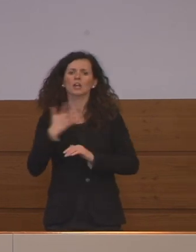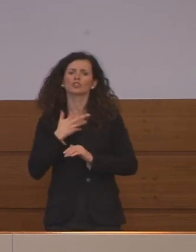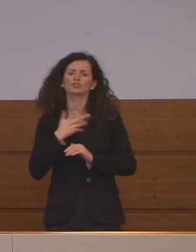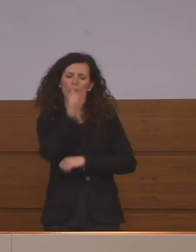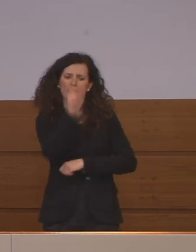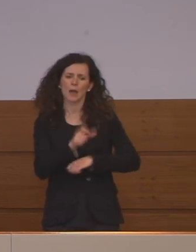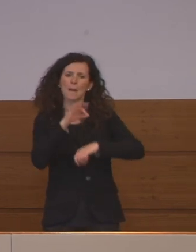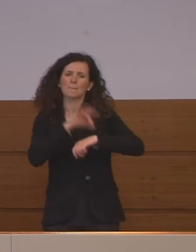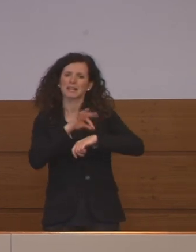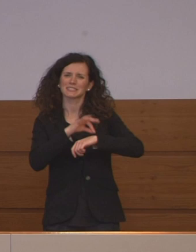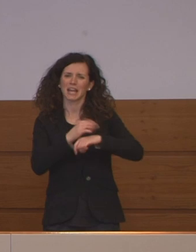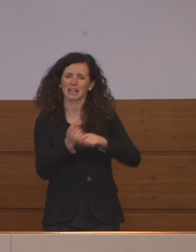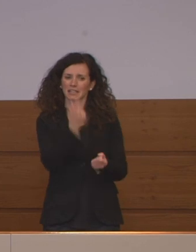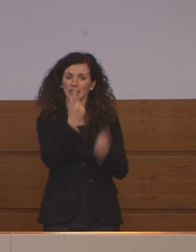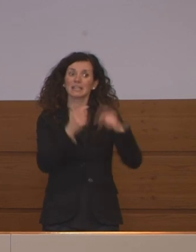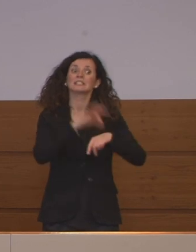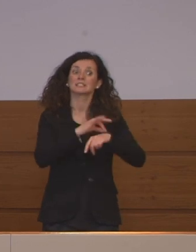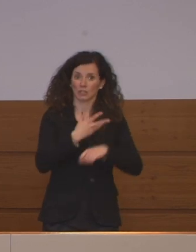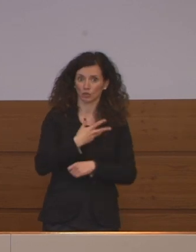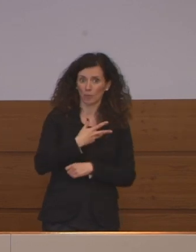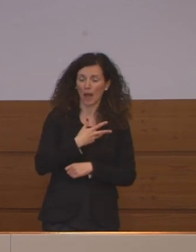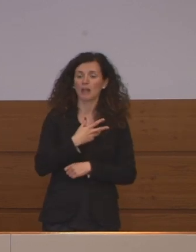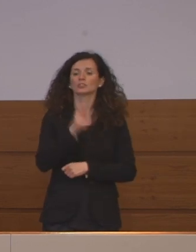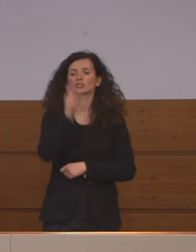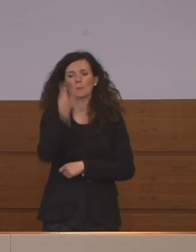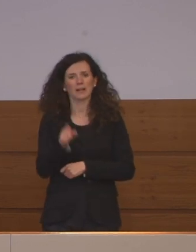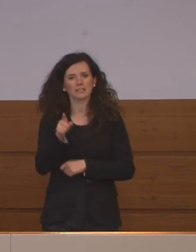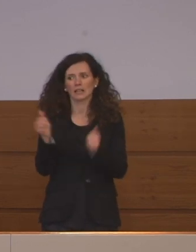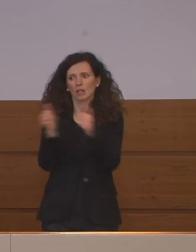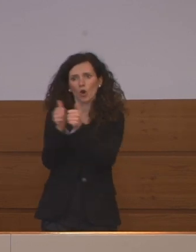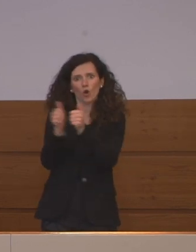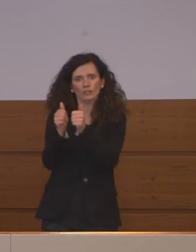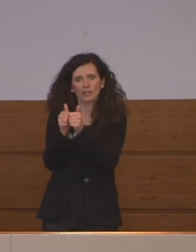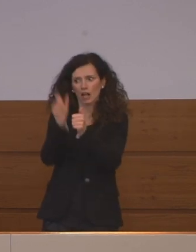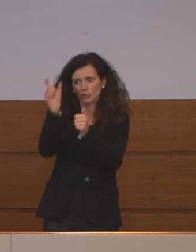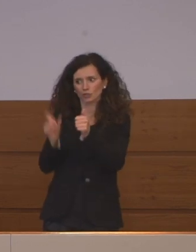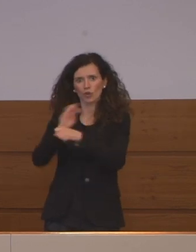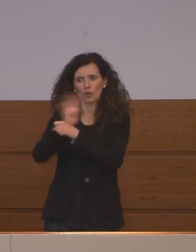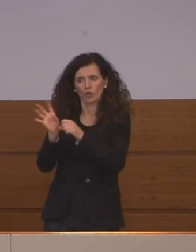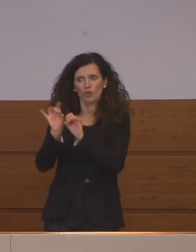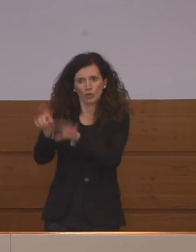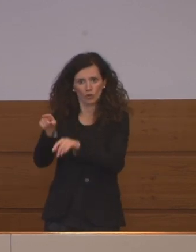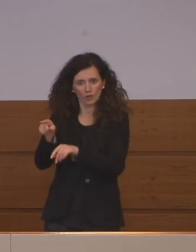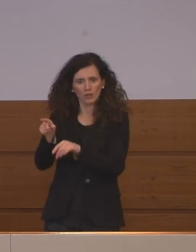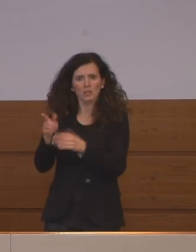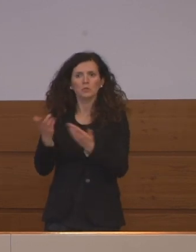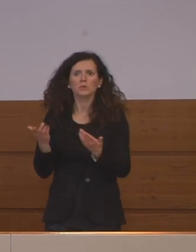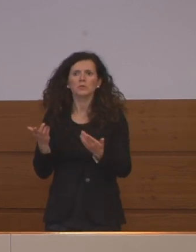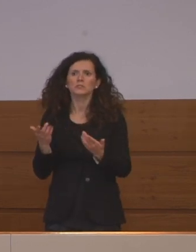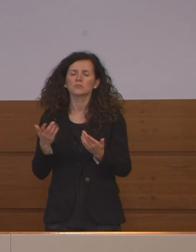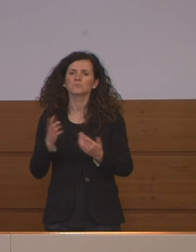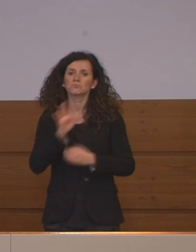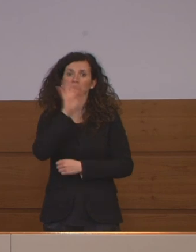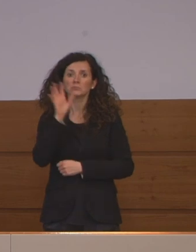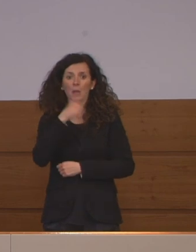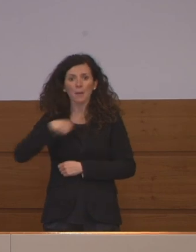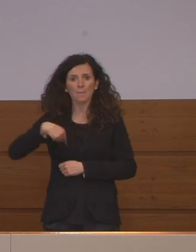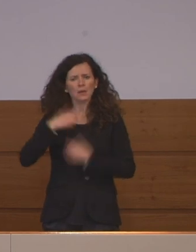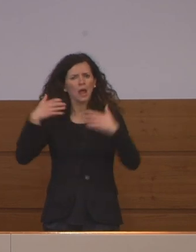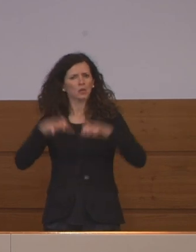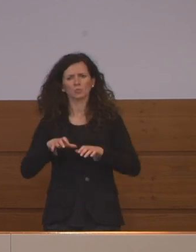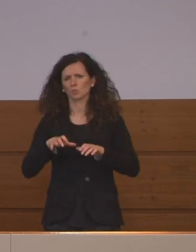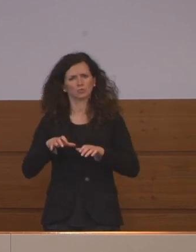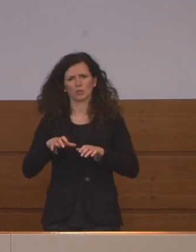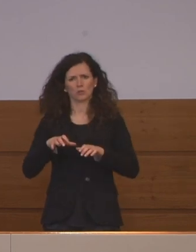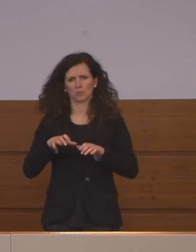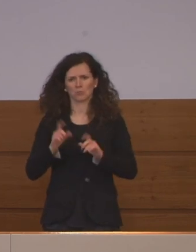dei pazienti sintomatici ho dei contatti stretti non c'è alcun dato che fa pensare che stiamo riducendo il numero dei